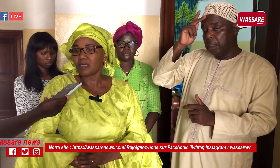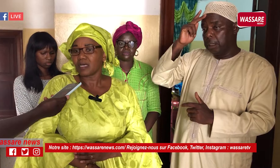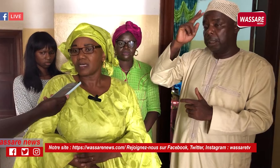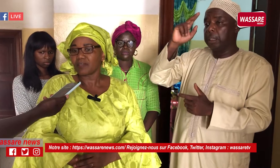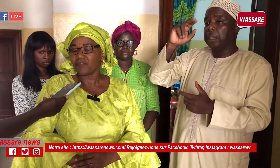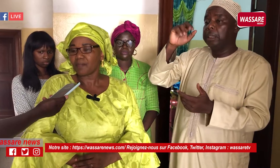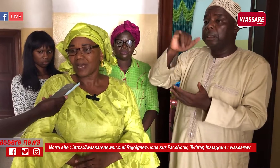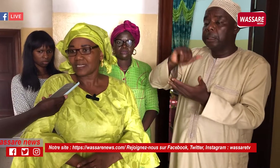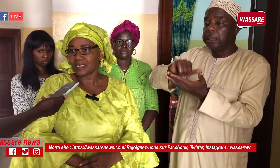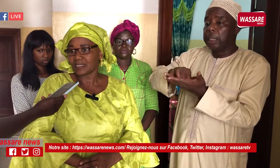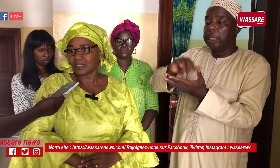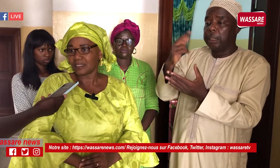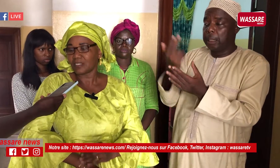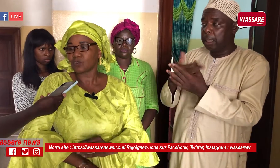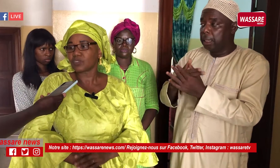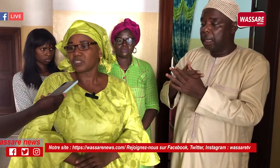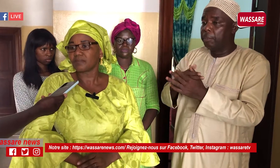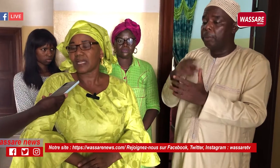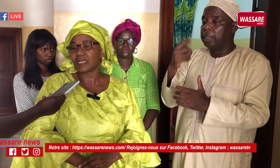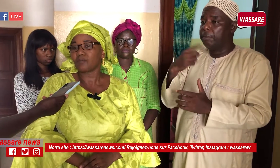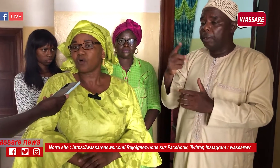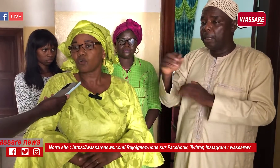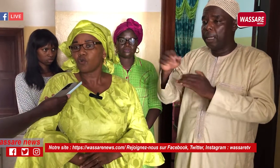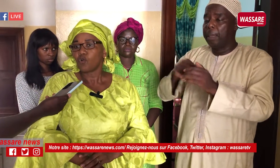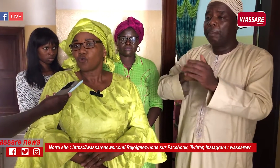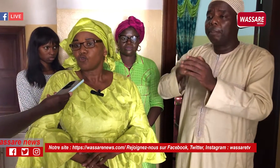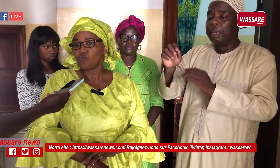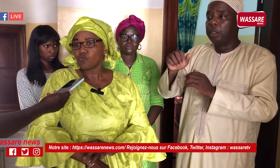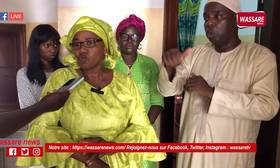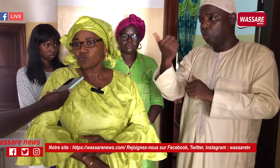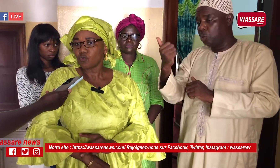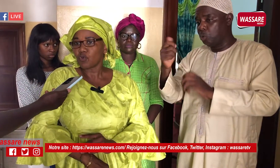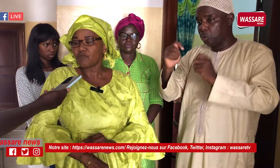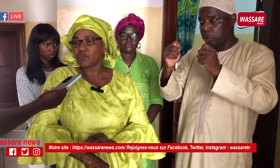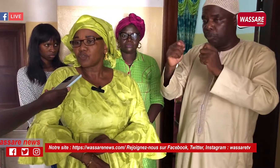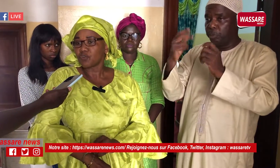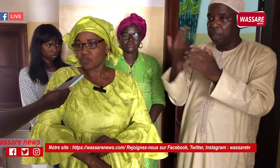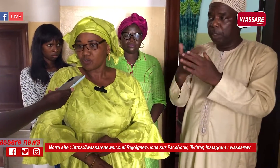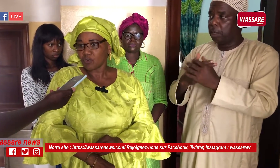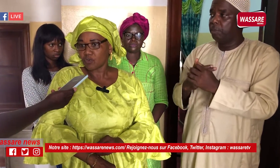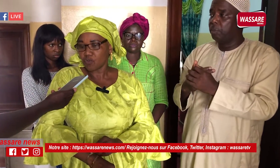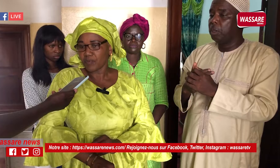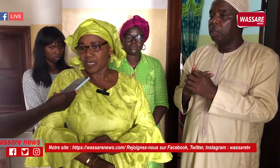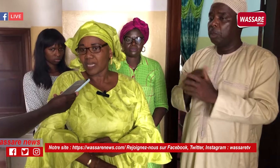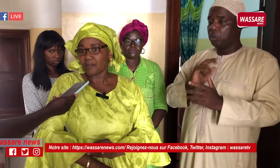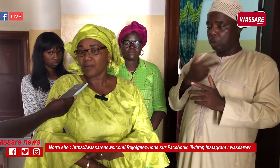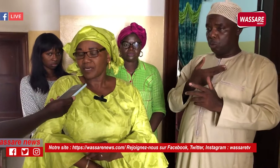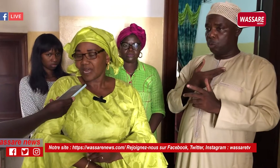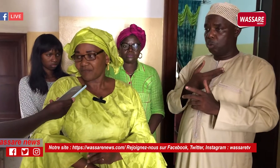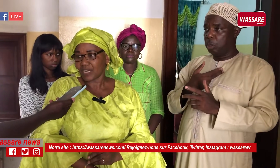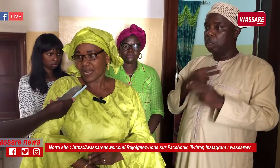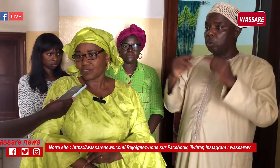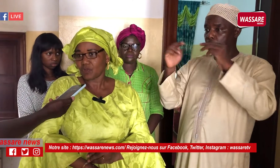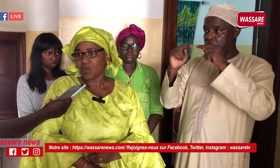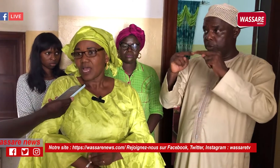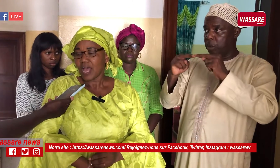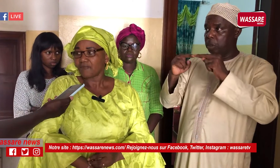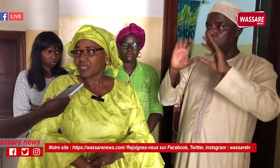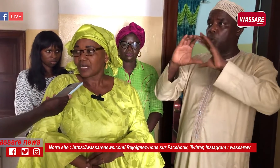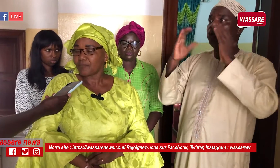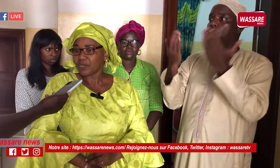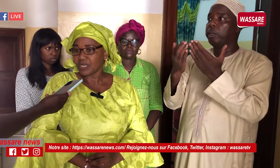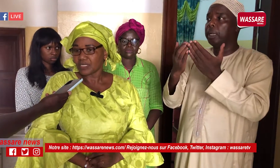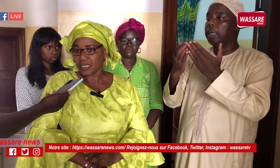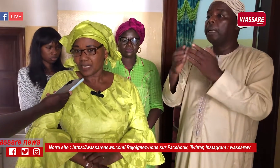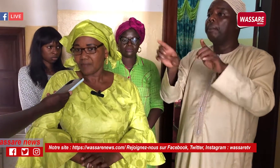handicap qui fait partie des autres types d'handicap. Donc, nous, au niveau de notre comité et même de la fédération,